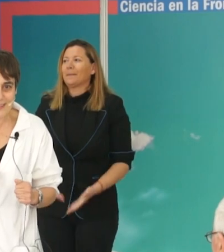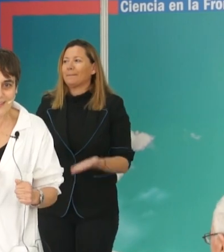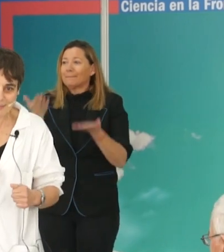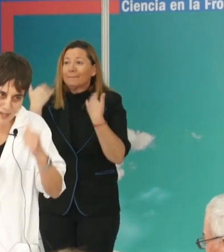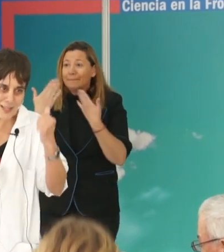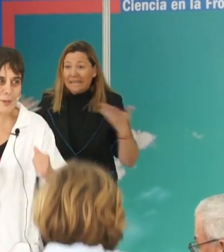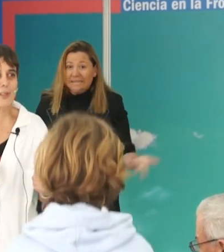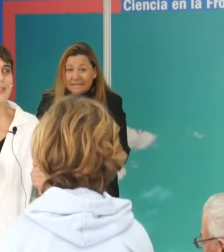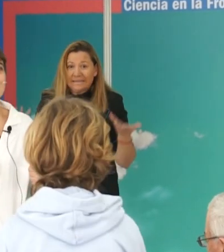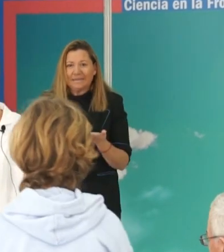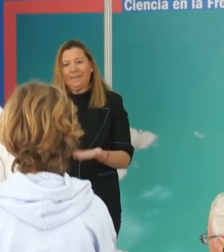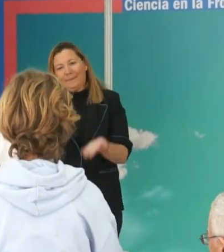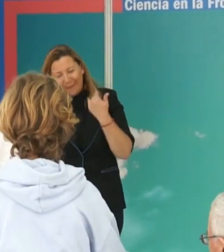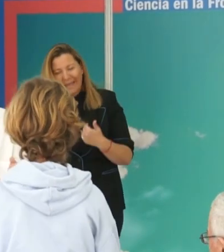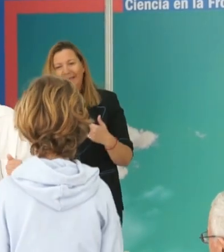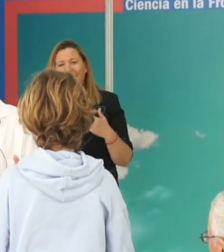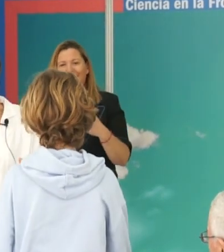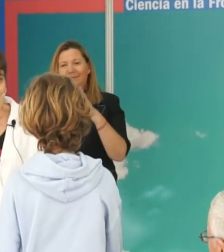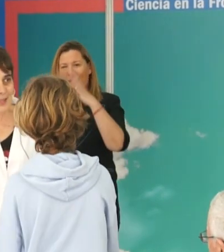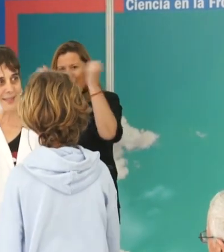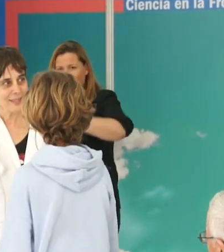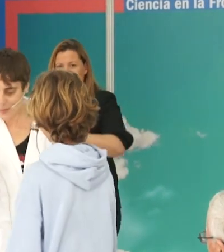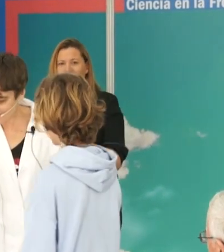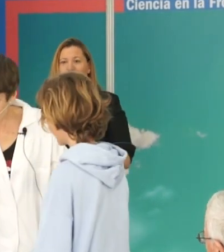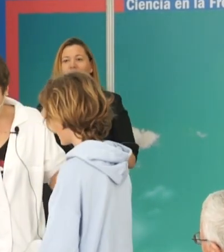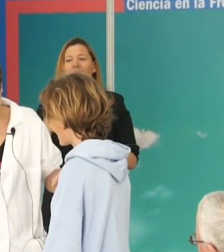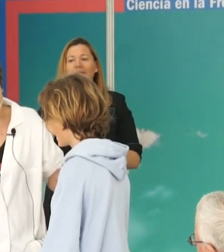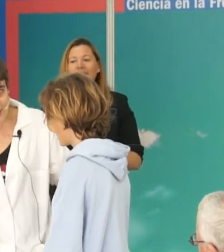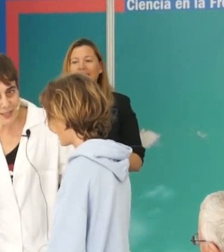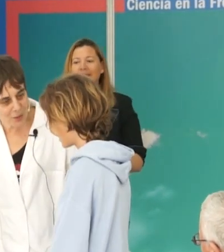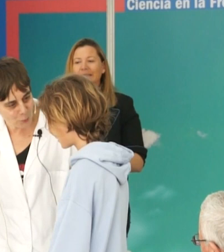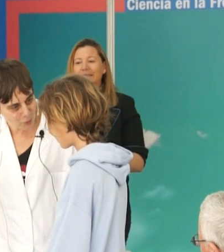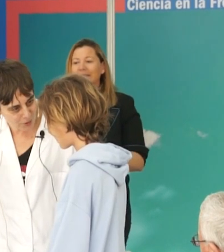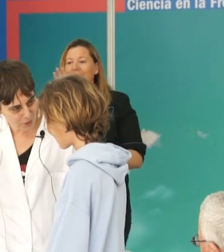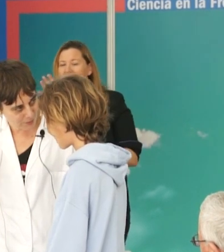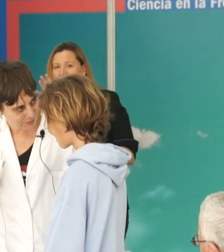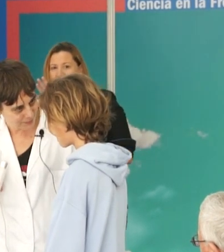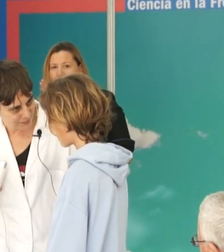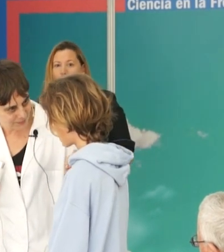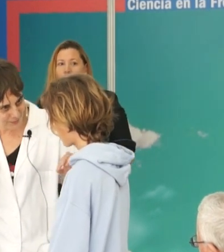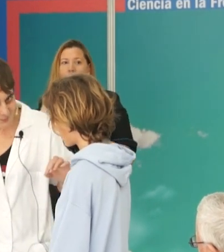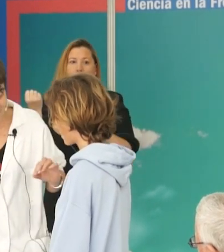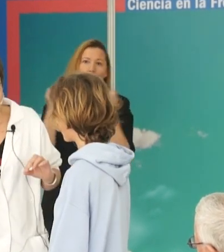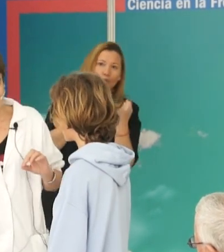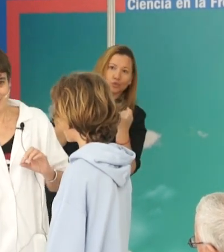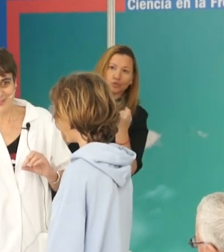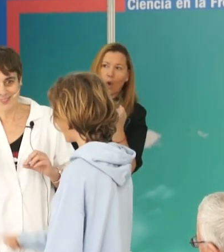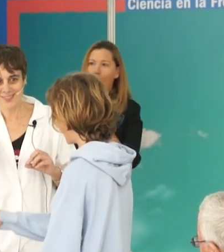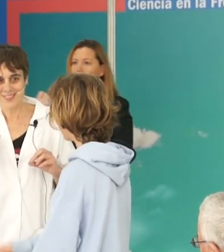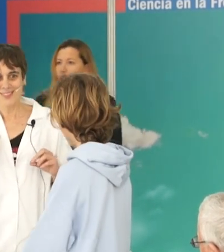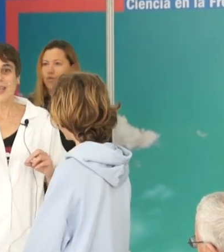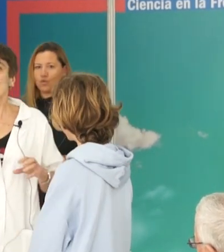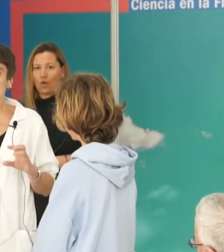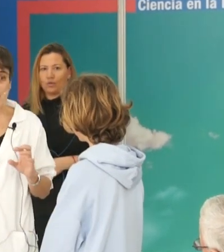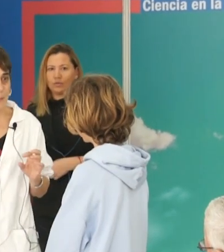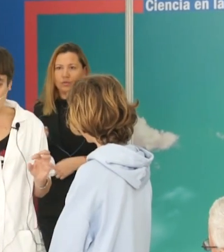animo? Venga, ya que lo he entendido. Hay que decirme si ese líquido ahí es conductor o no. ¿Depende si es